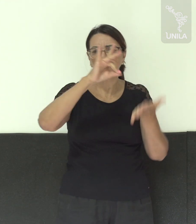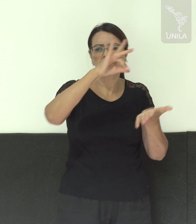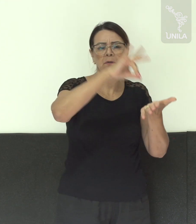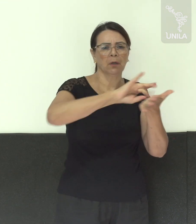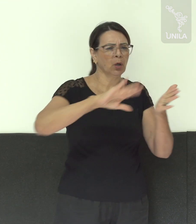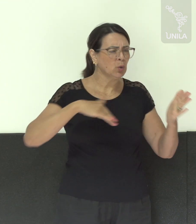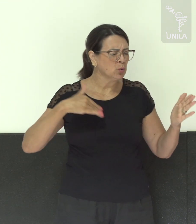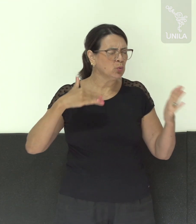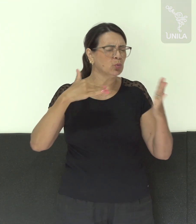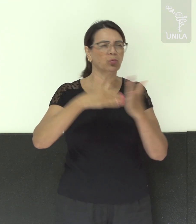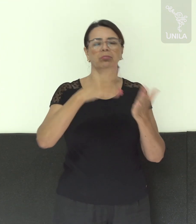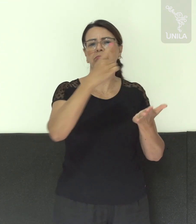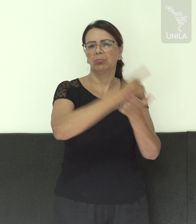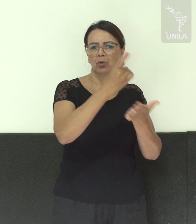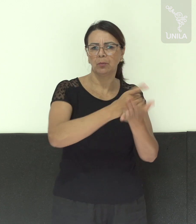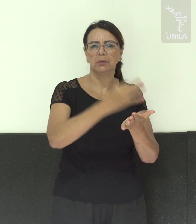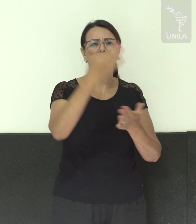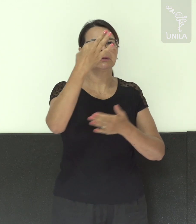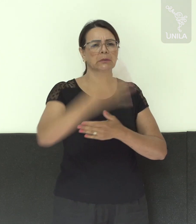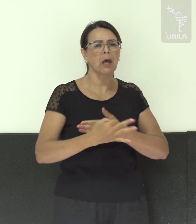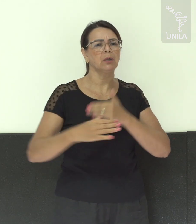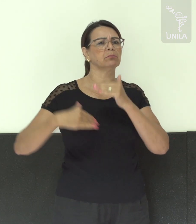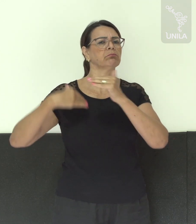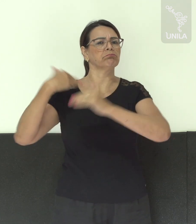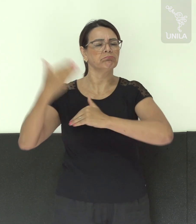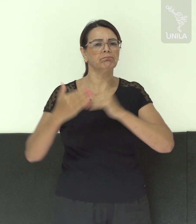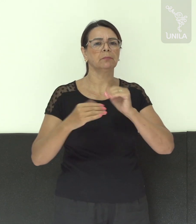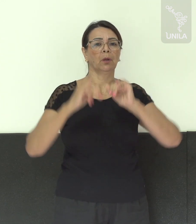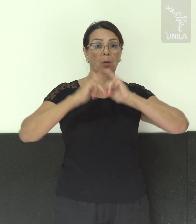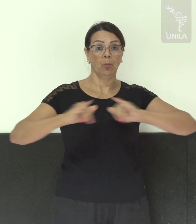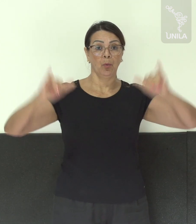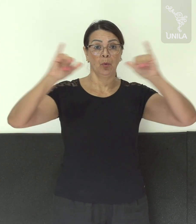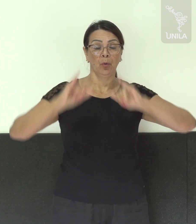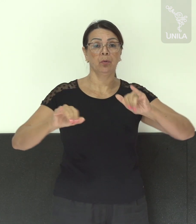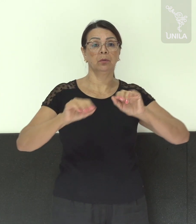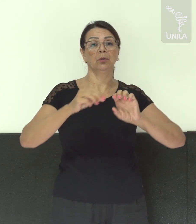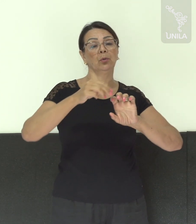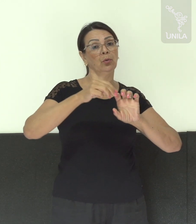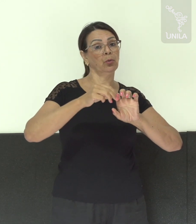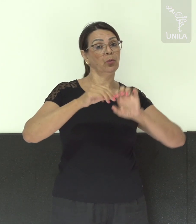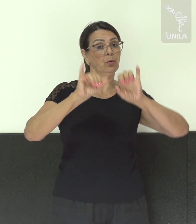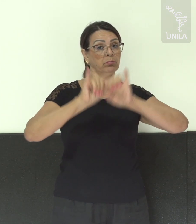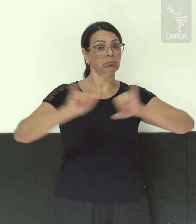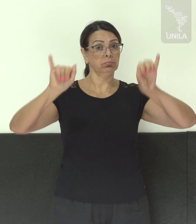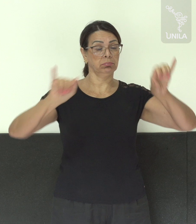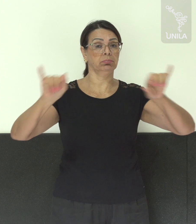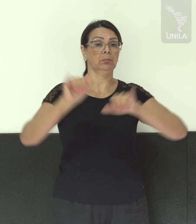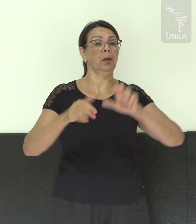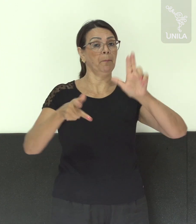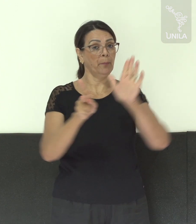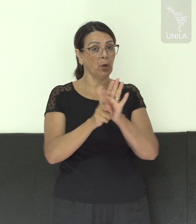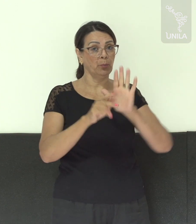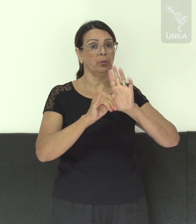de todos os documentos relacionados ao processo, publicado no portal de editais da Unívia.